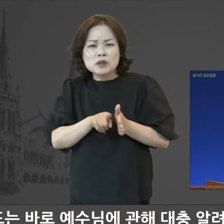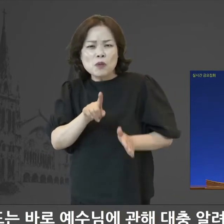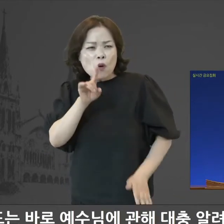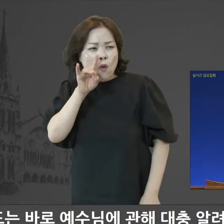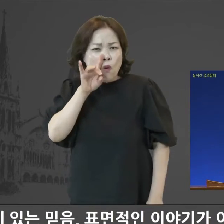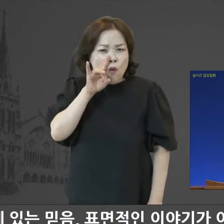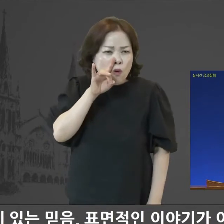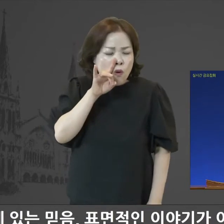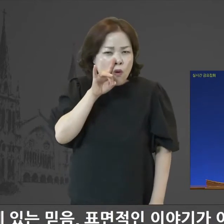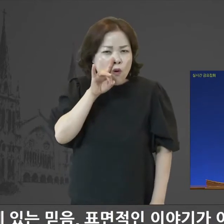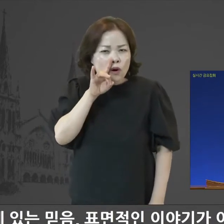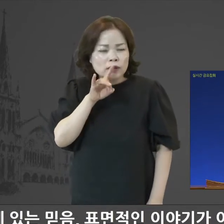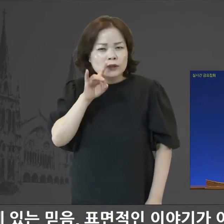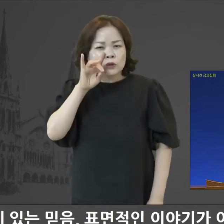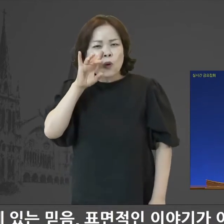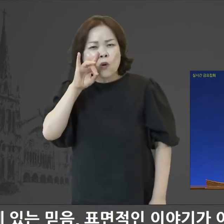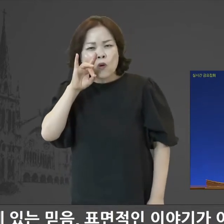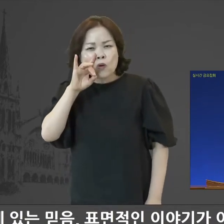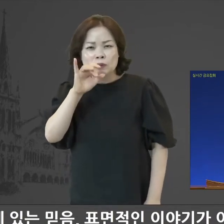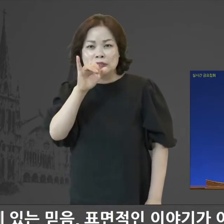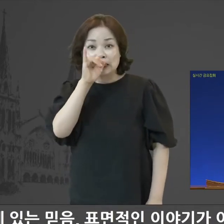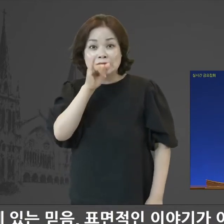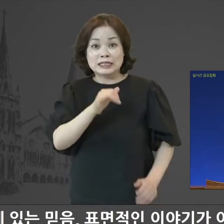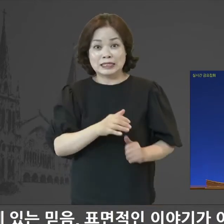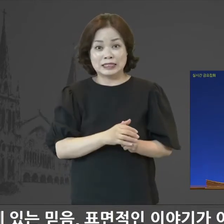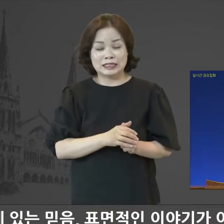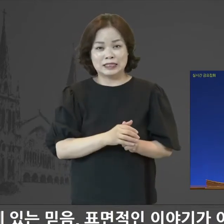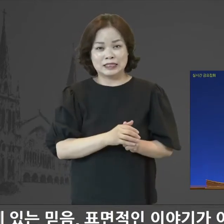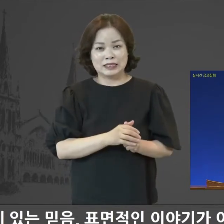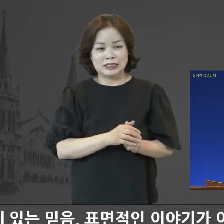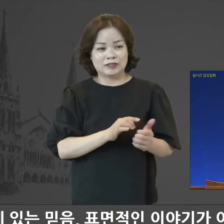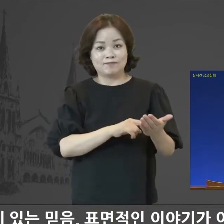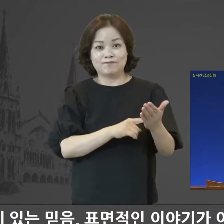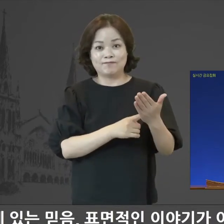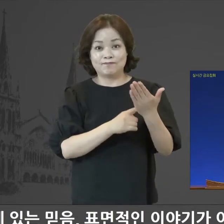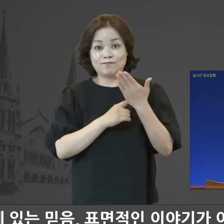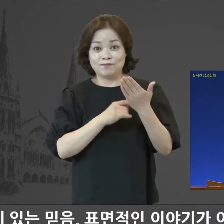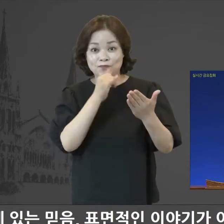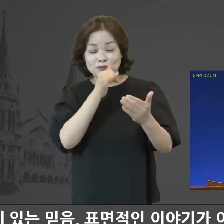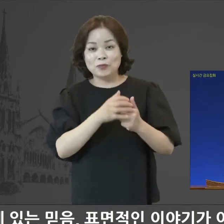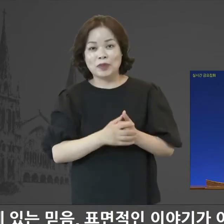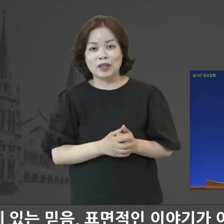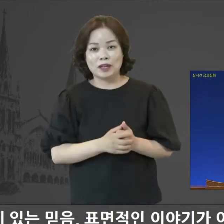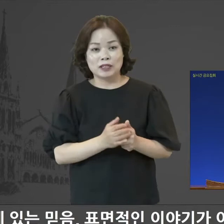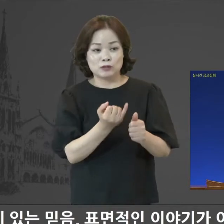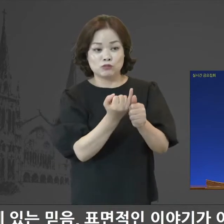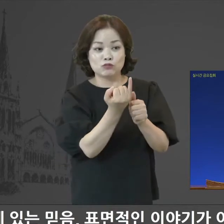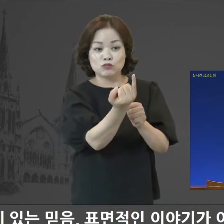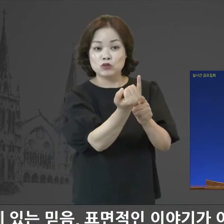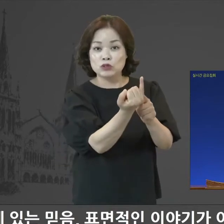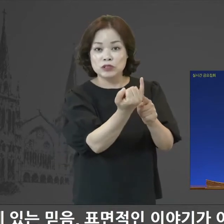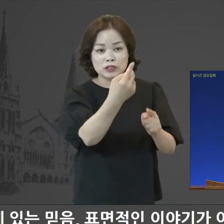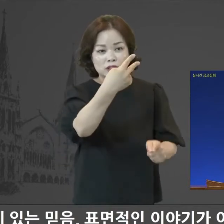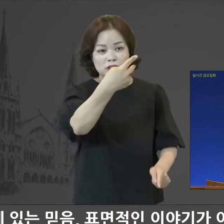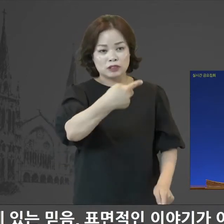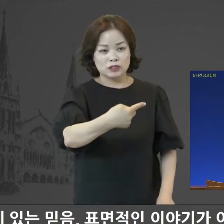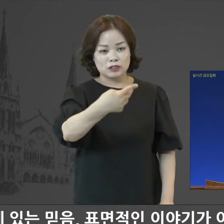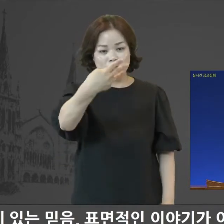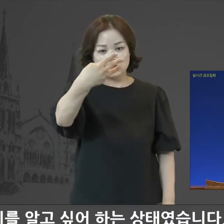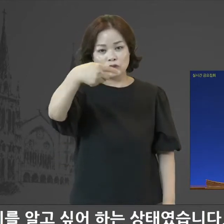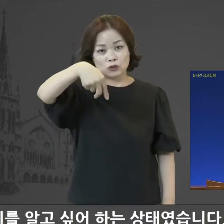싶어하는, 그러니까 제법 호기심이 있는 그런 상태에서 나왔다는 것이죠. 아마도 부인 두루실라가